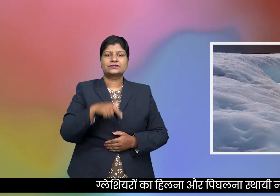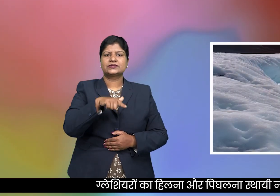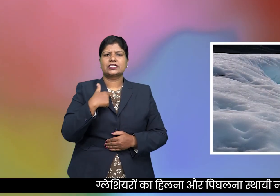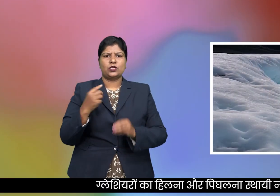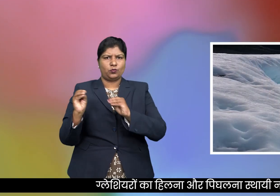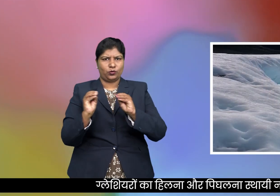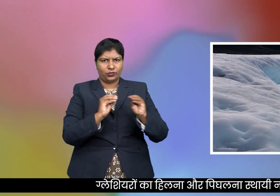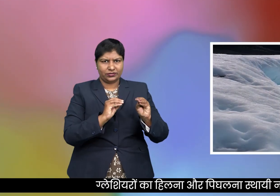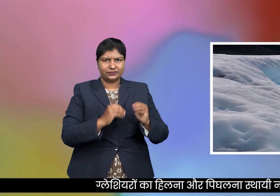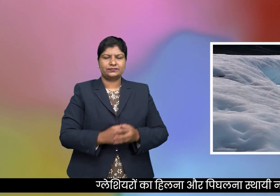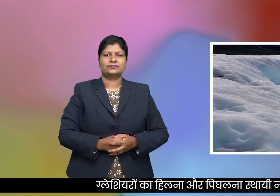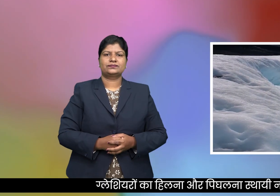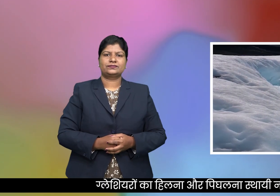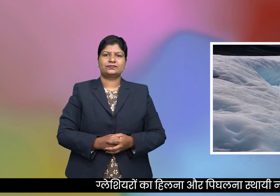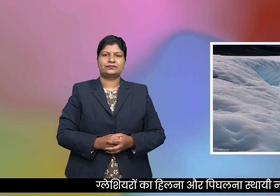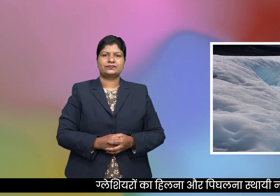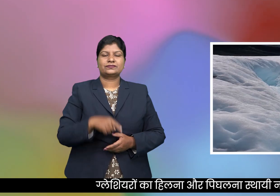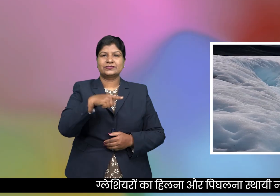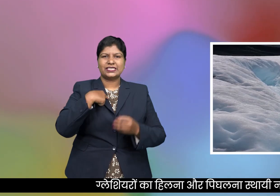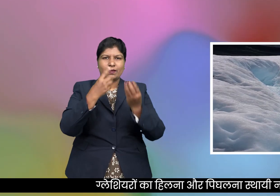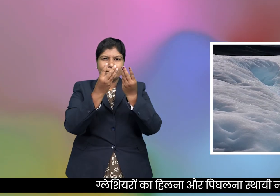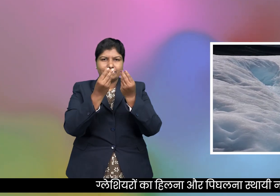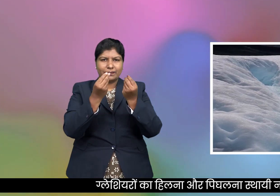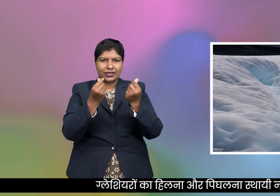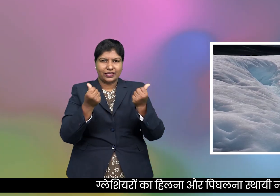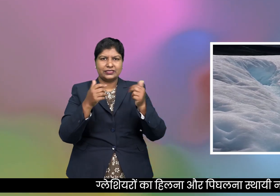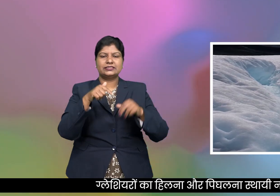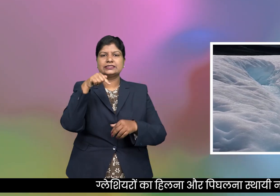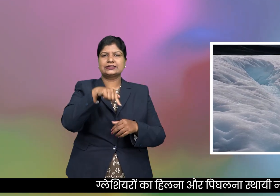ग्लेशियरों का हिलना और पिघलना स्थायी नदियों के स्रोत हैं।